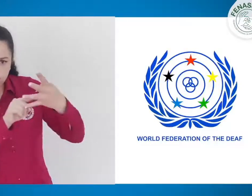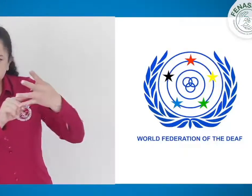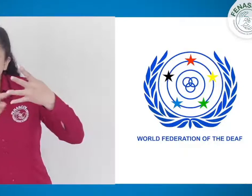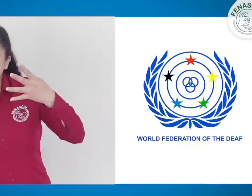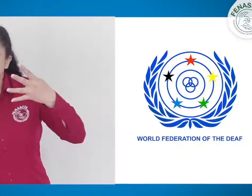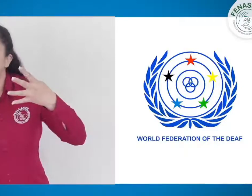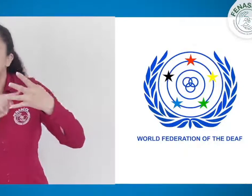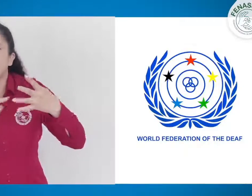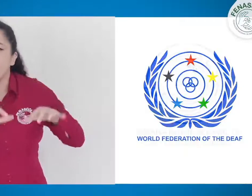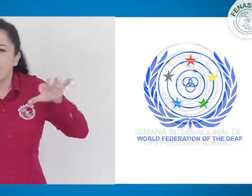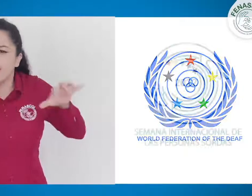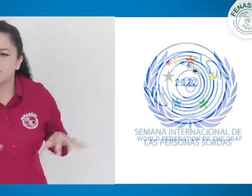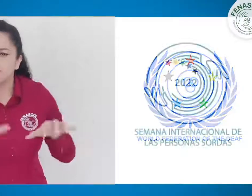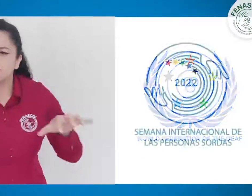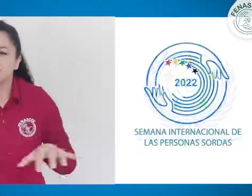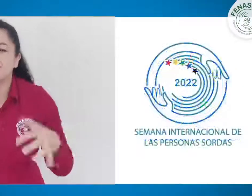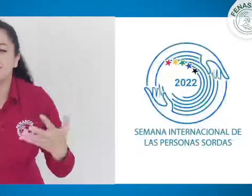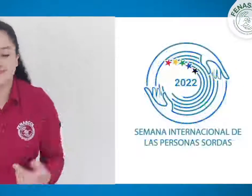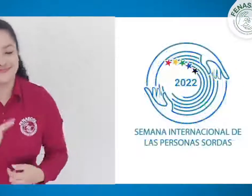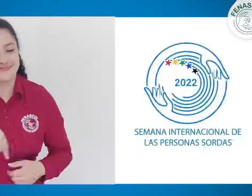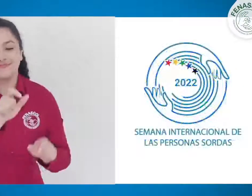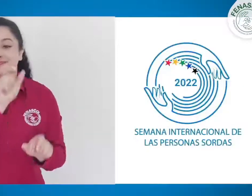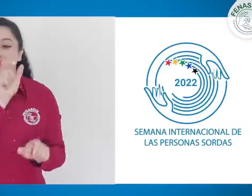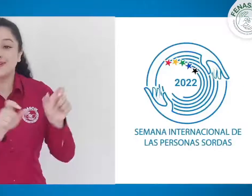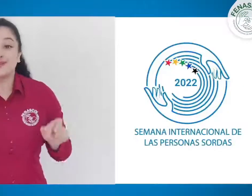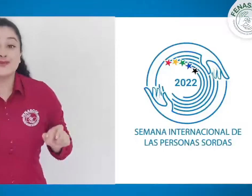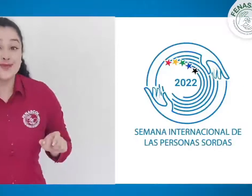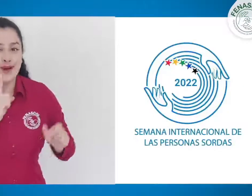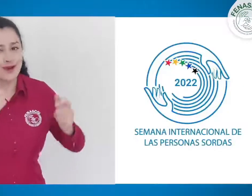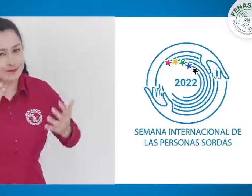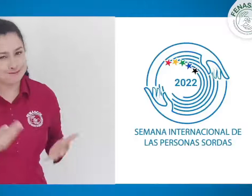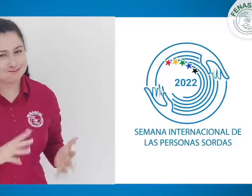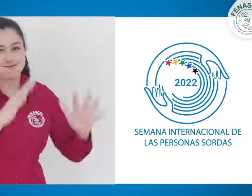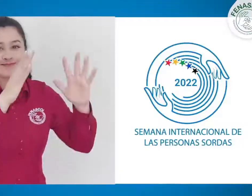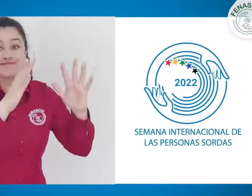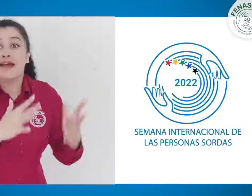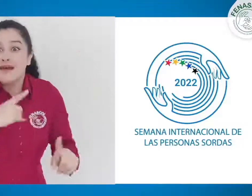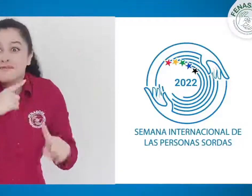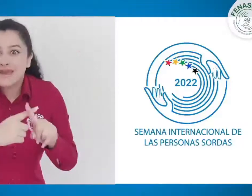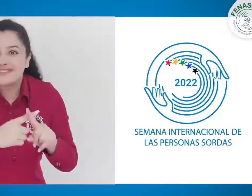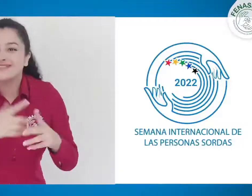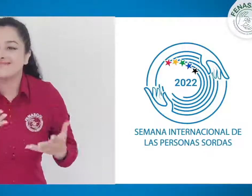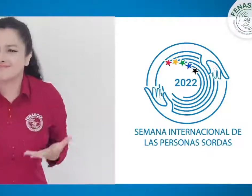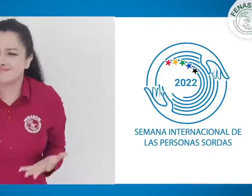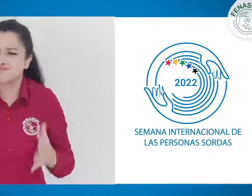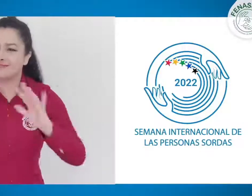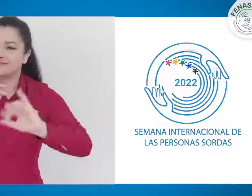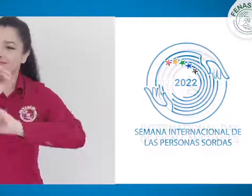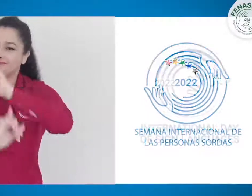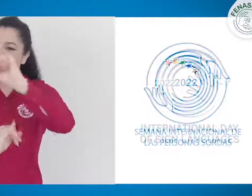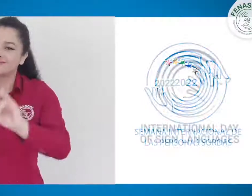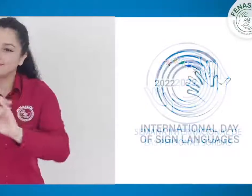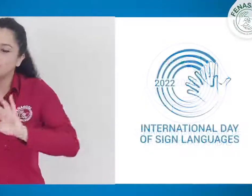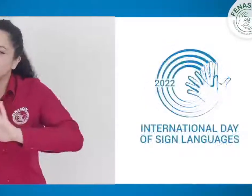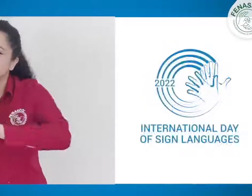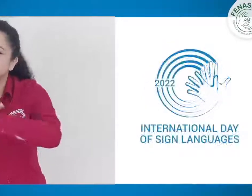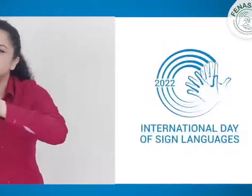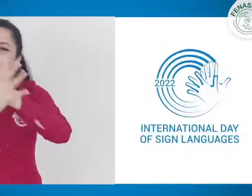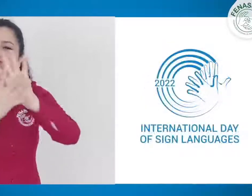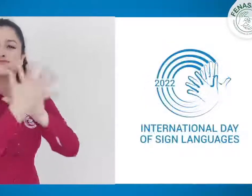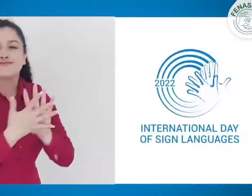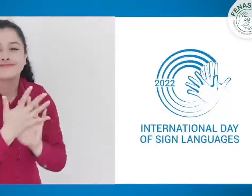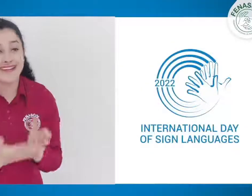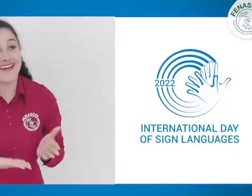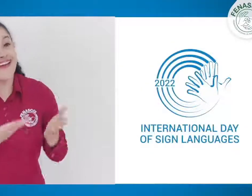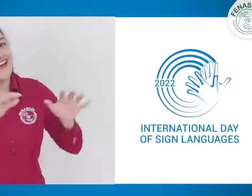en el mes de septiembre conmemora la semana internacional de las personas sordas y el día